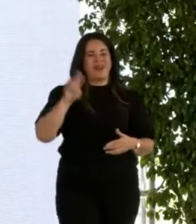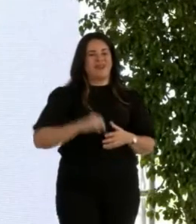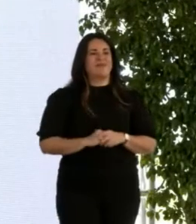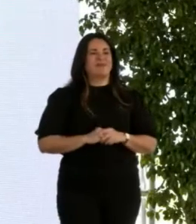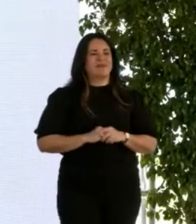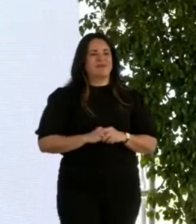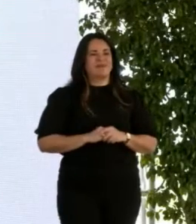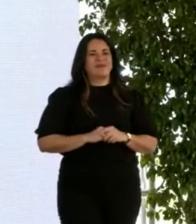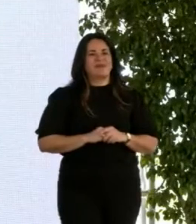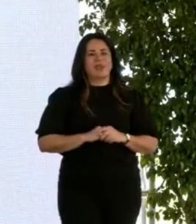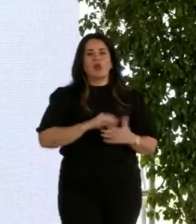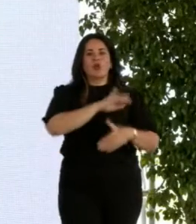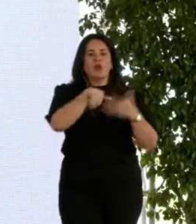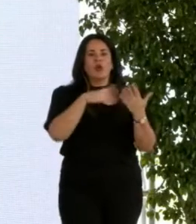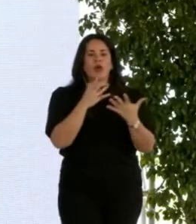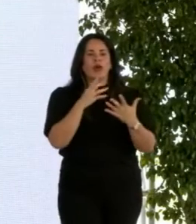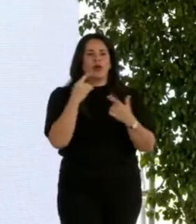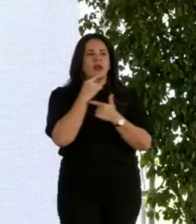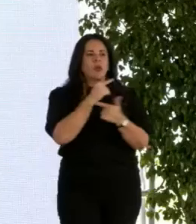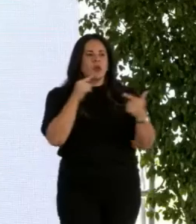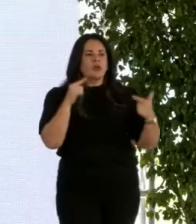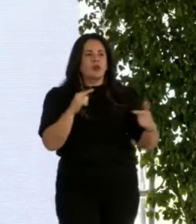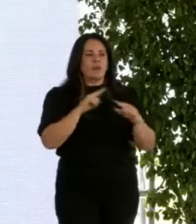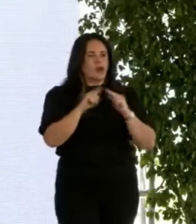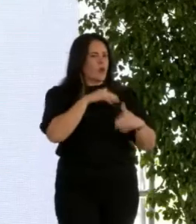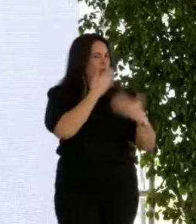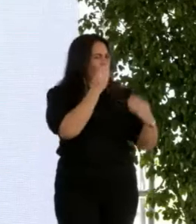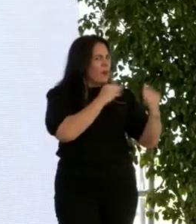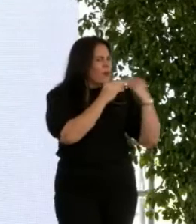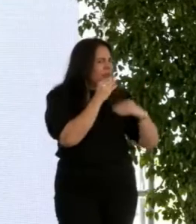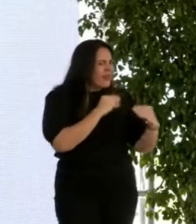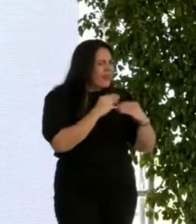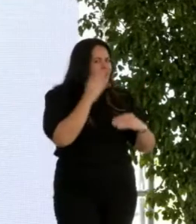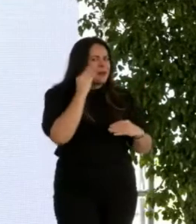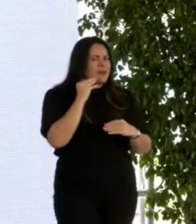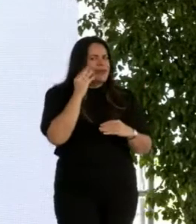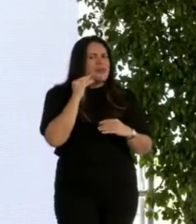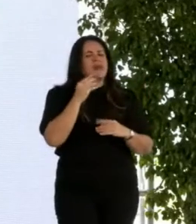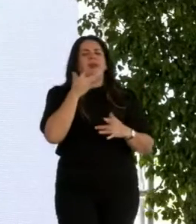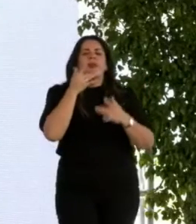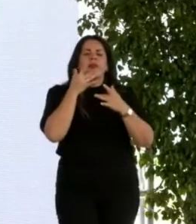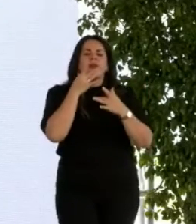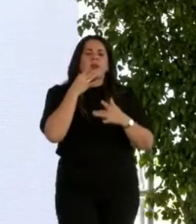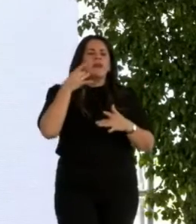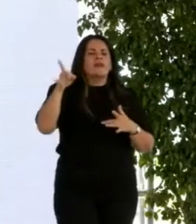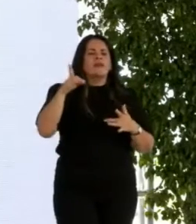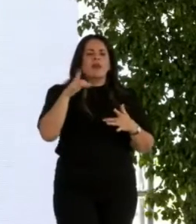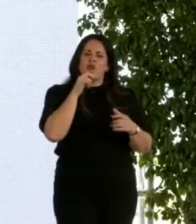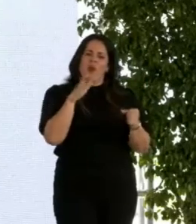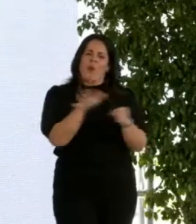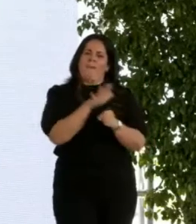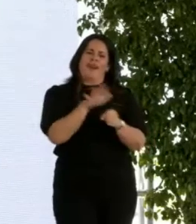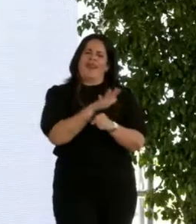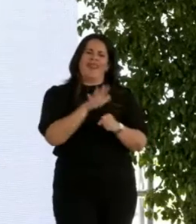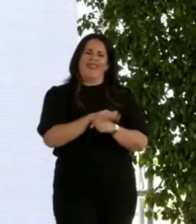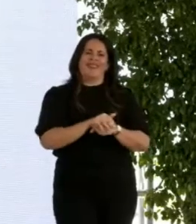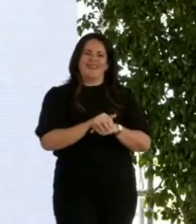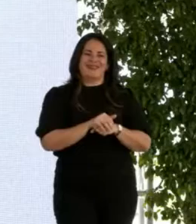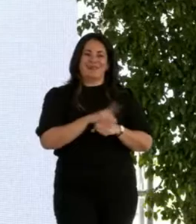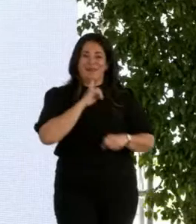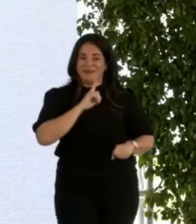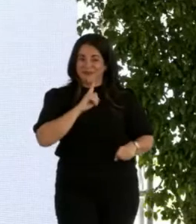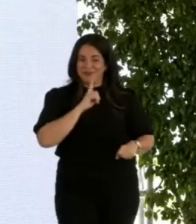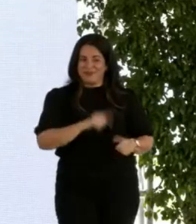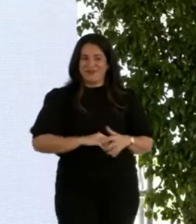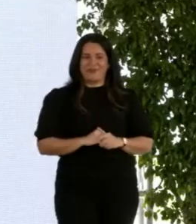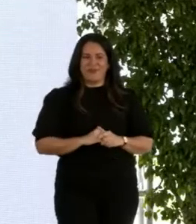todas esas noticias sin comida, sin la experiencia gastronómica, como que no está completa, ¿verdad? Pues